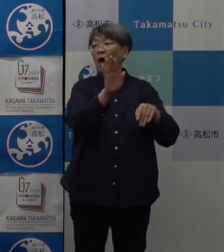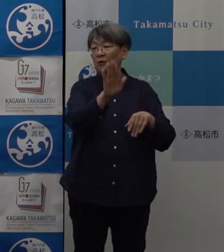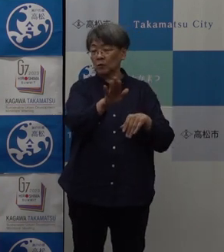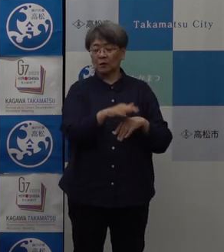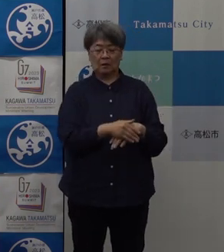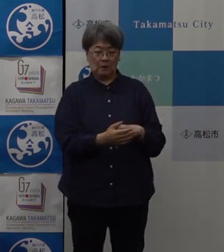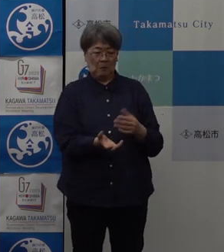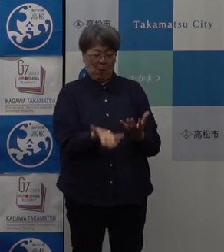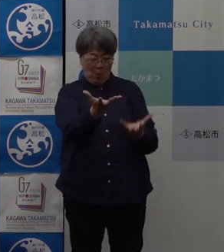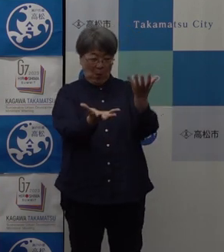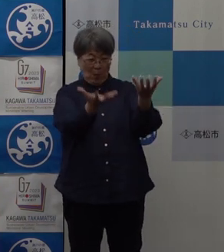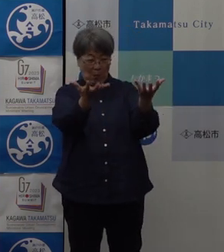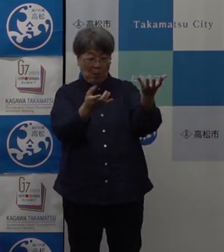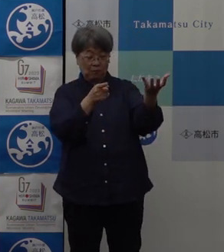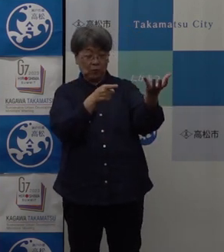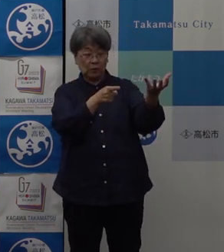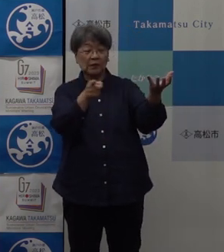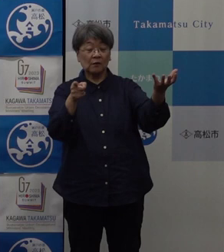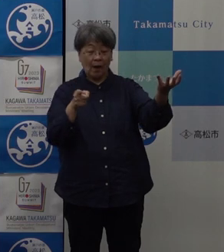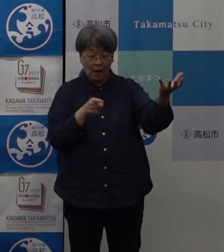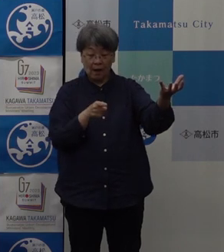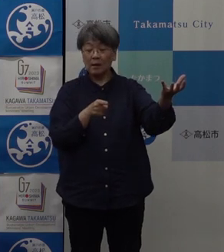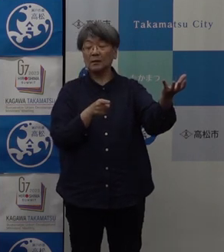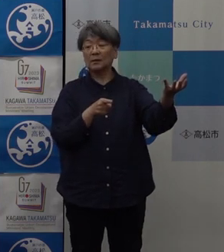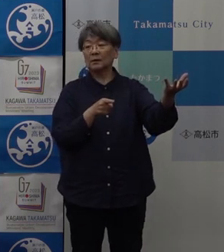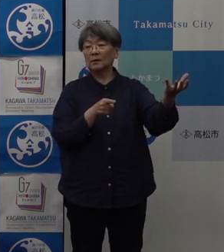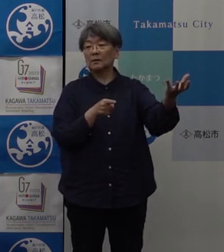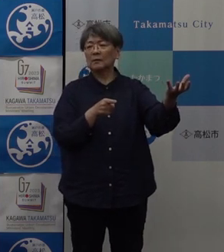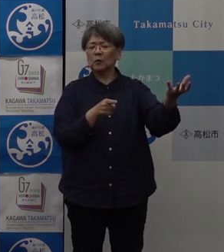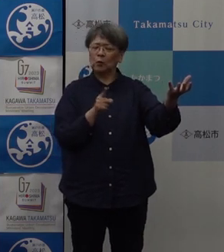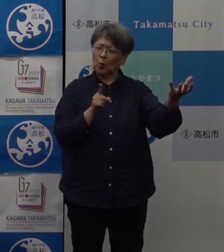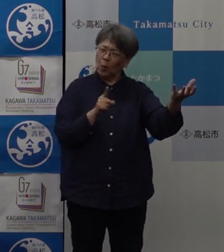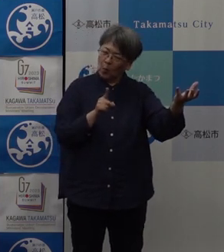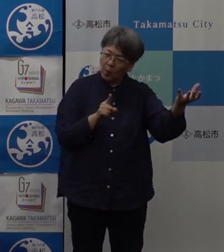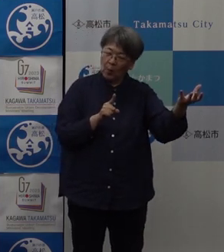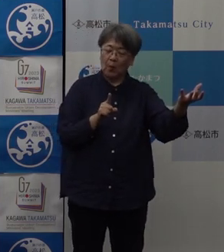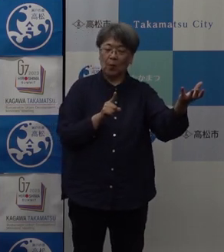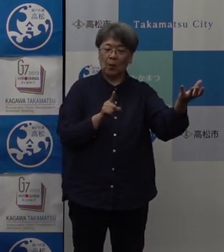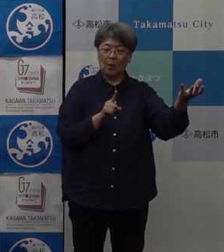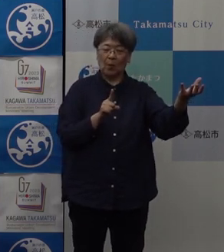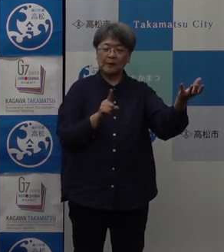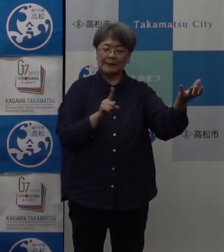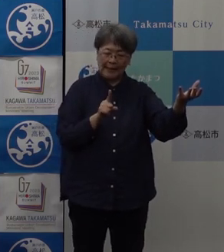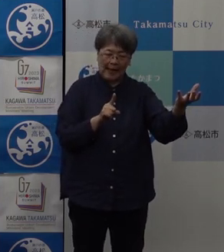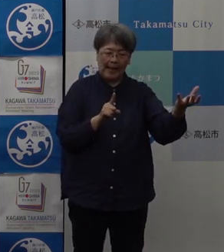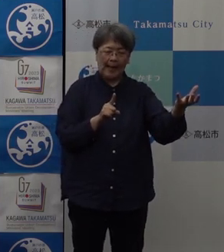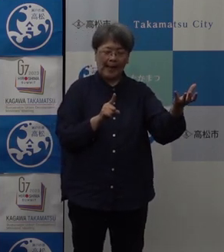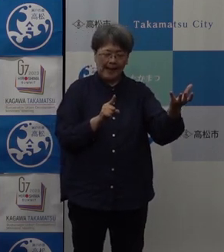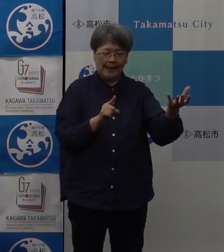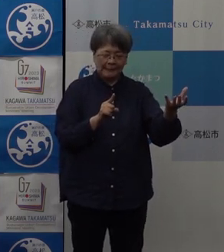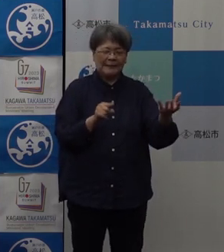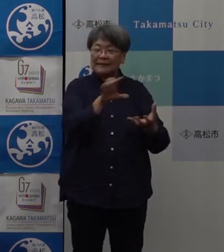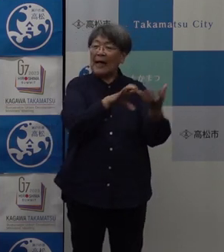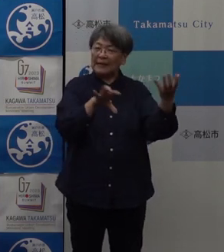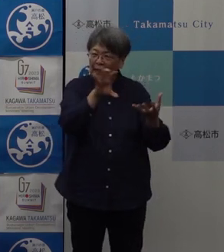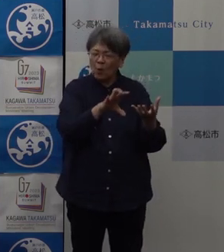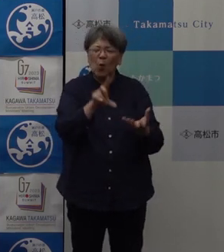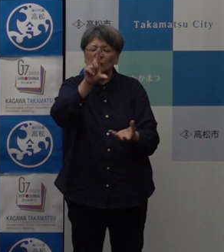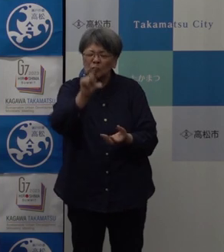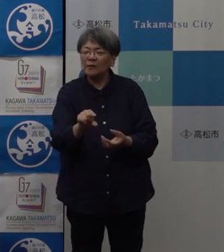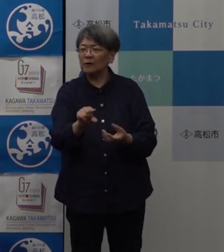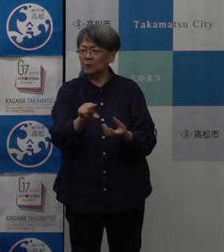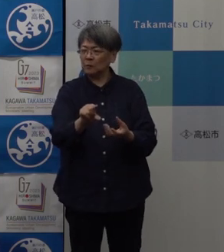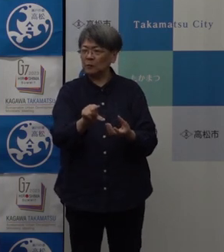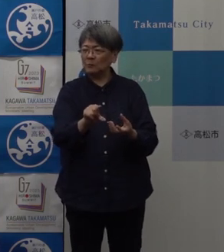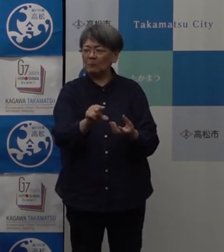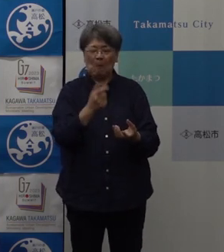発化した後した場合でもそれをどうにか減災というような形で被害を少なくするような対